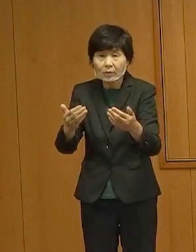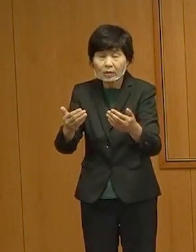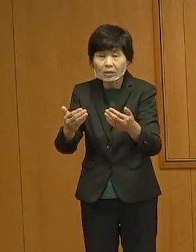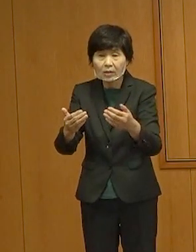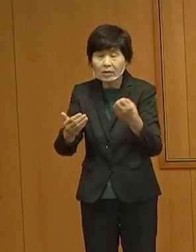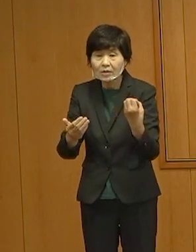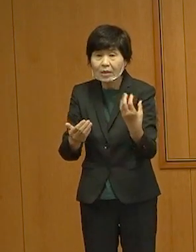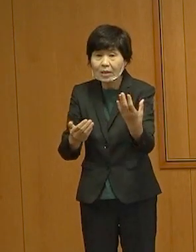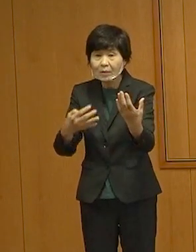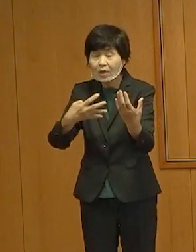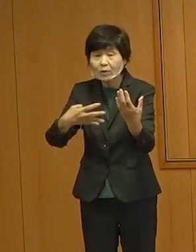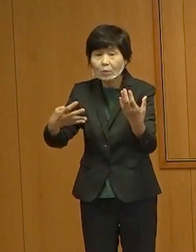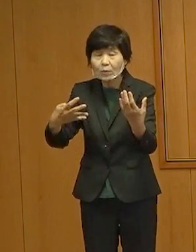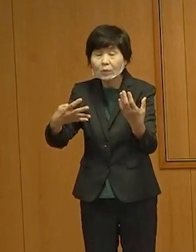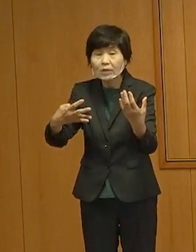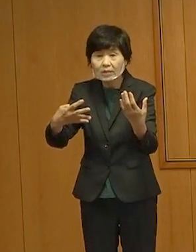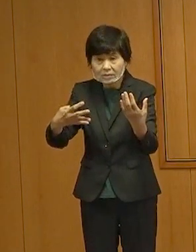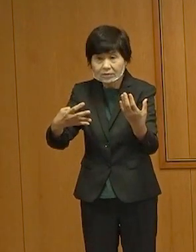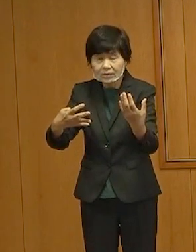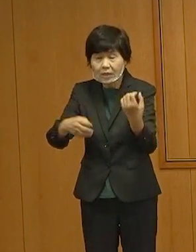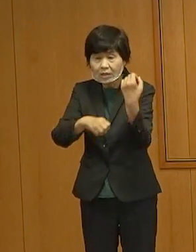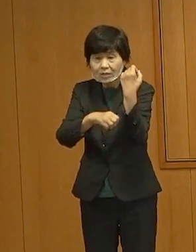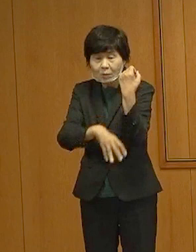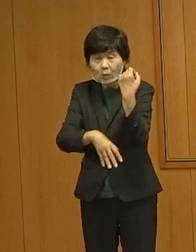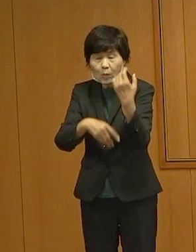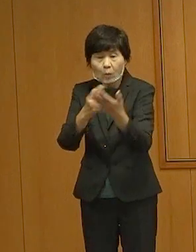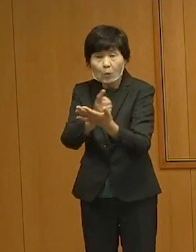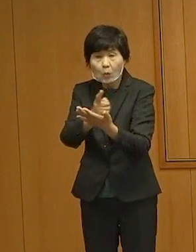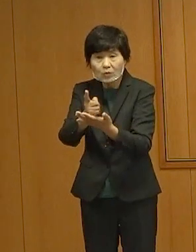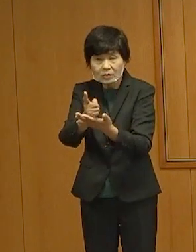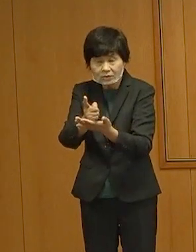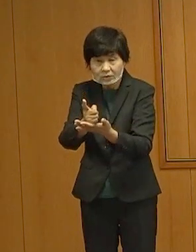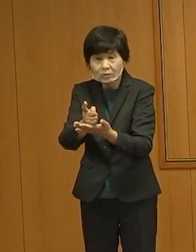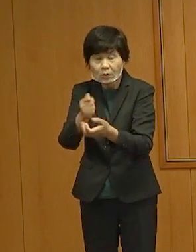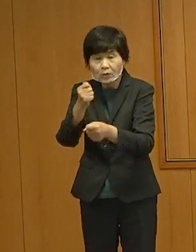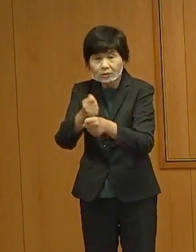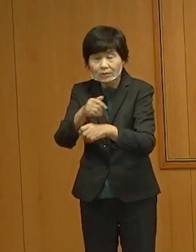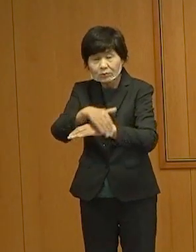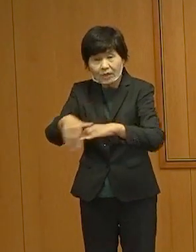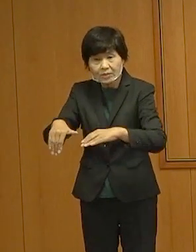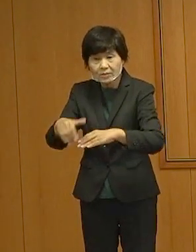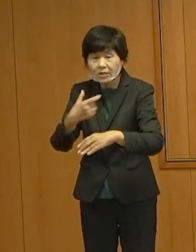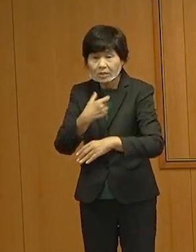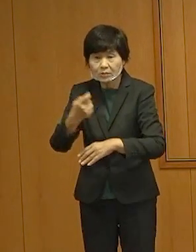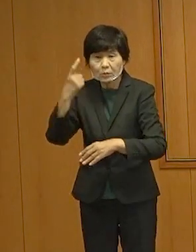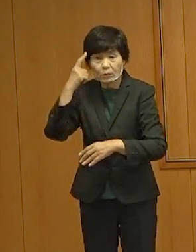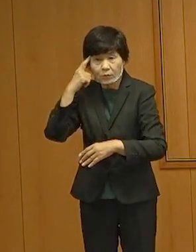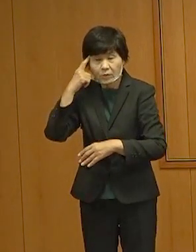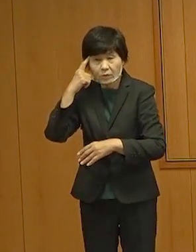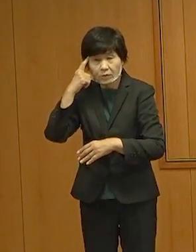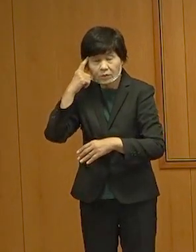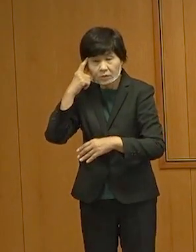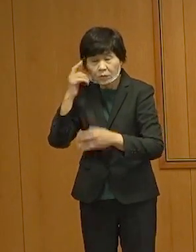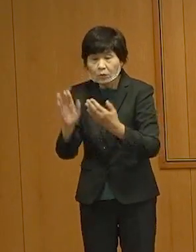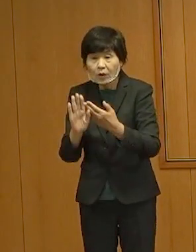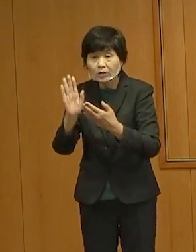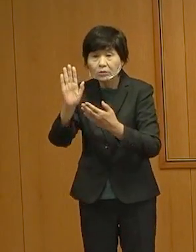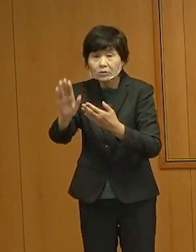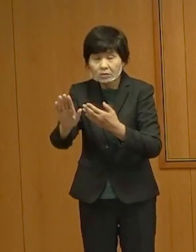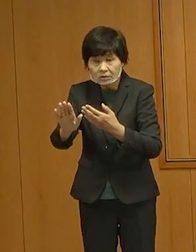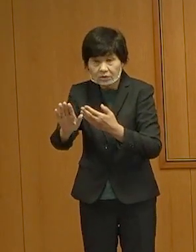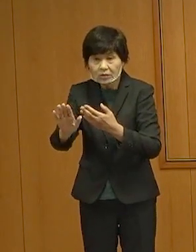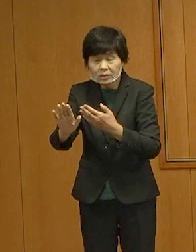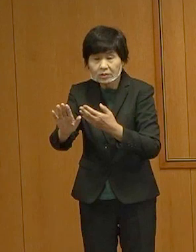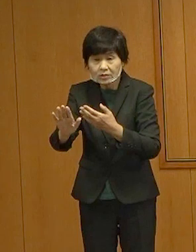4年度に基本方針計画を策定をしていきたい。で、その後に、開校に向けて、あるいは設置場所